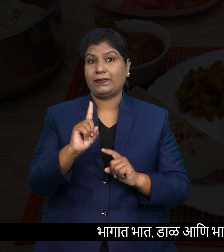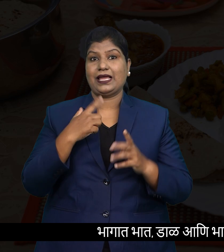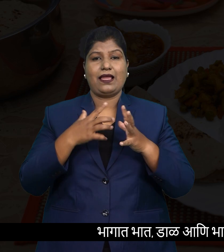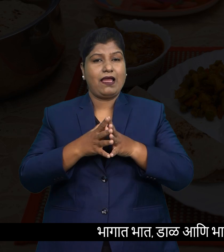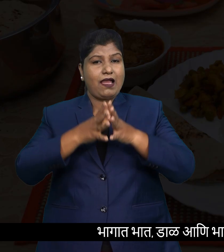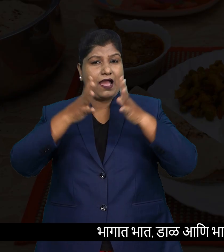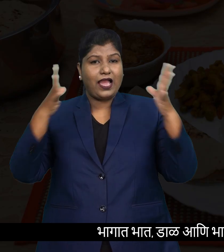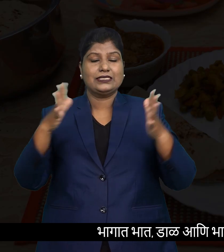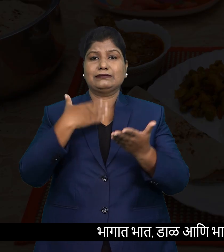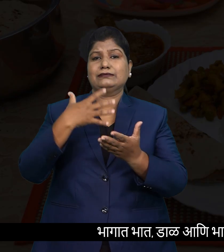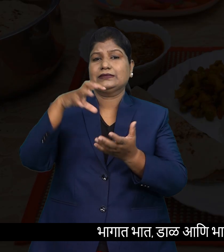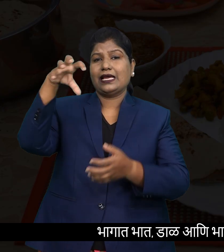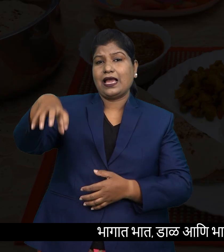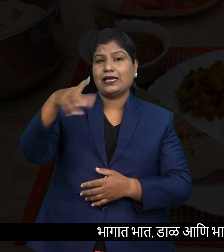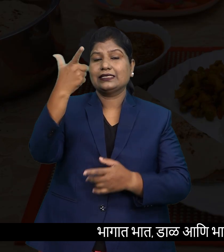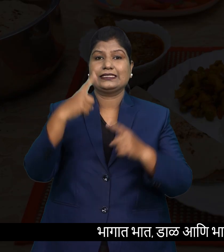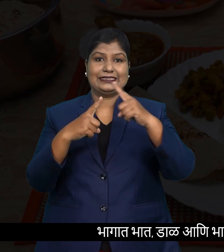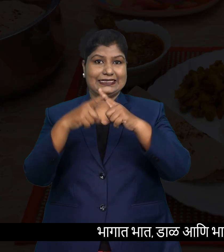पदार्थ सामान्य आहेत.